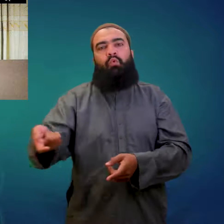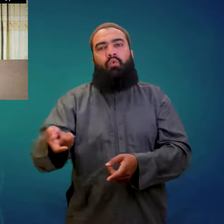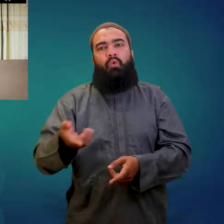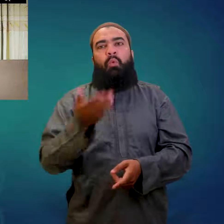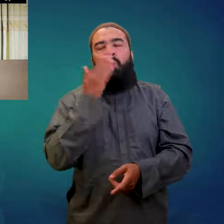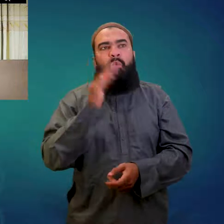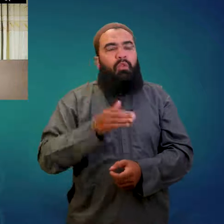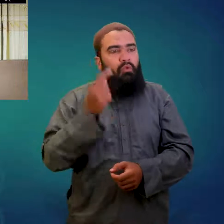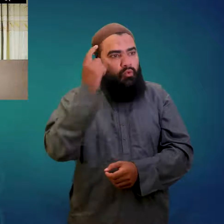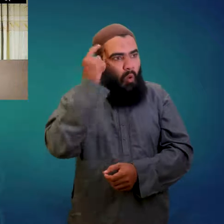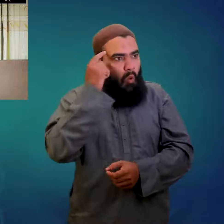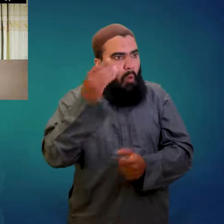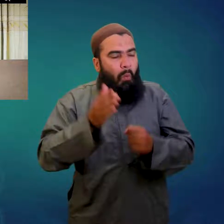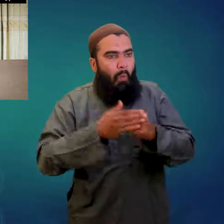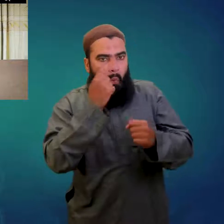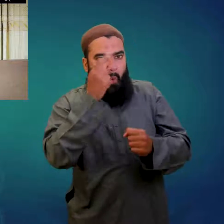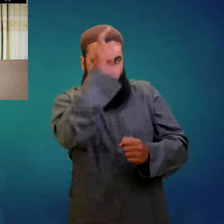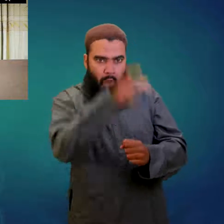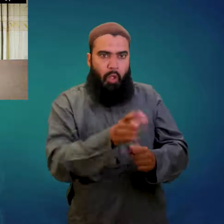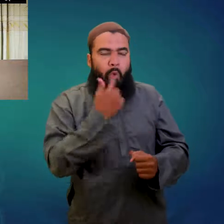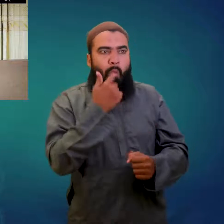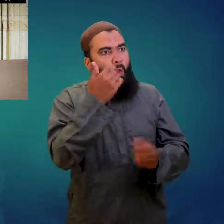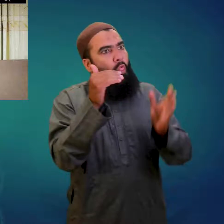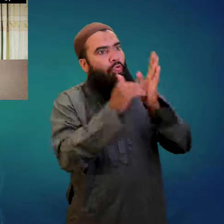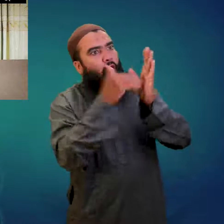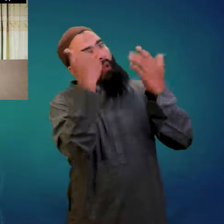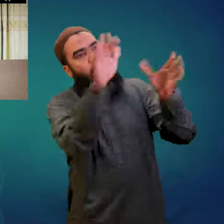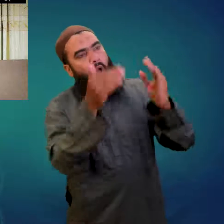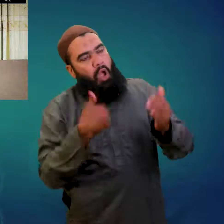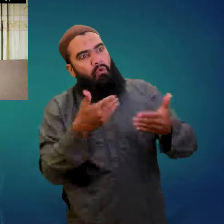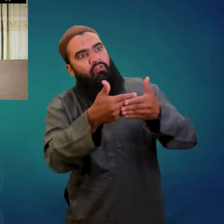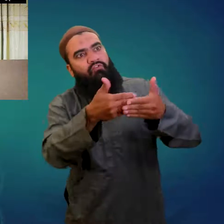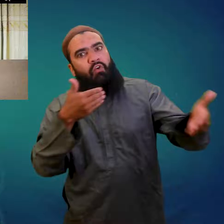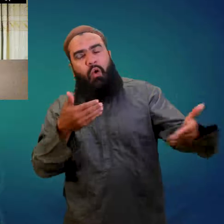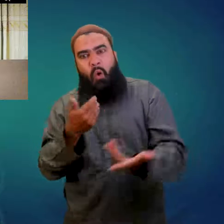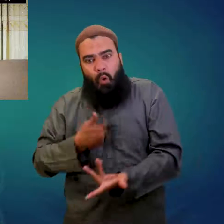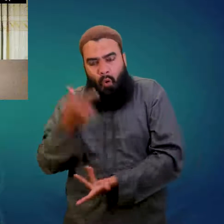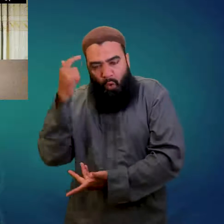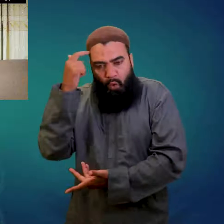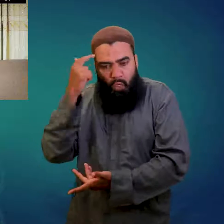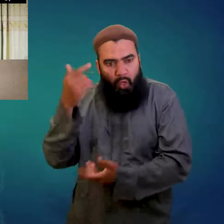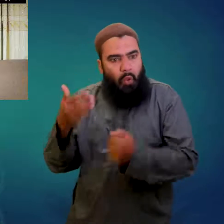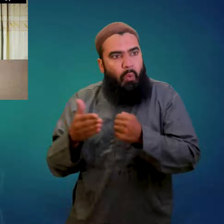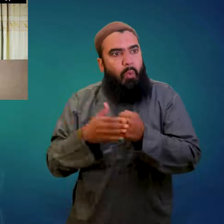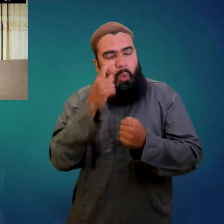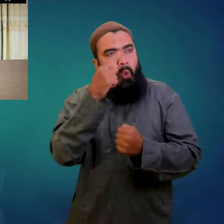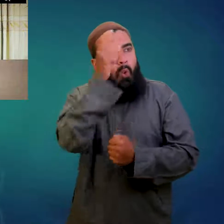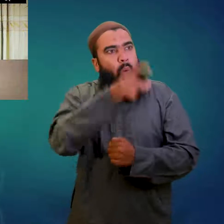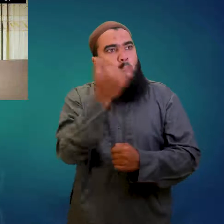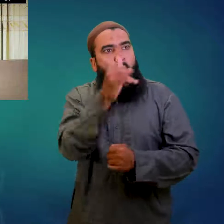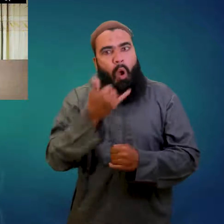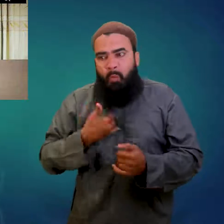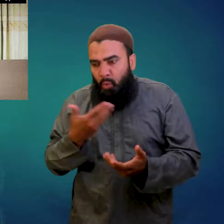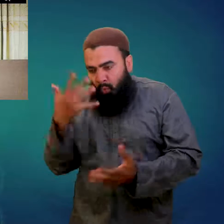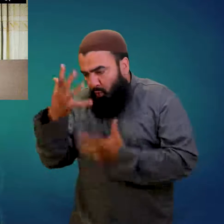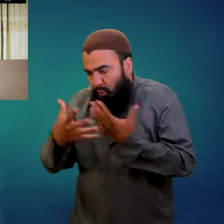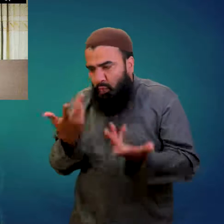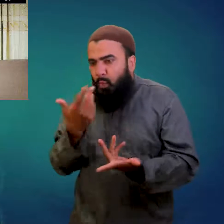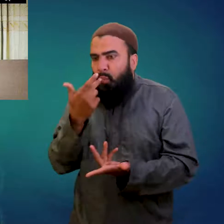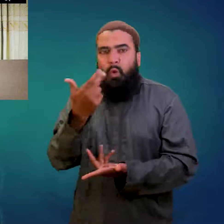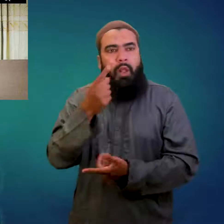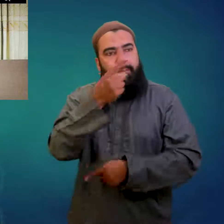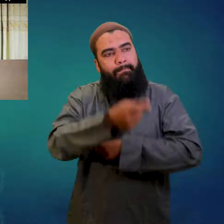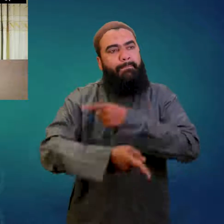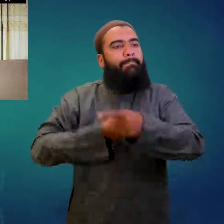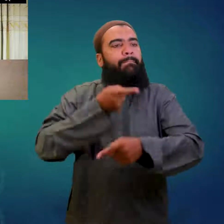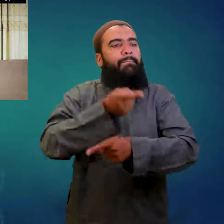یہ اپنی بیوی سے رجوع کرنا چاہتا ہے تو کفارے سے اس گناہ کی تلافی کرے،